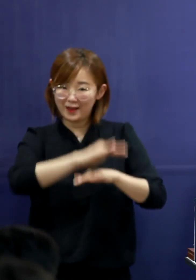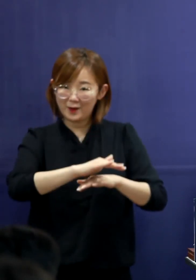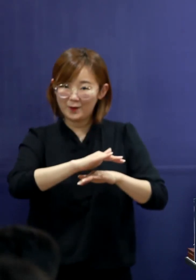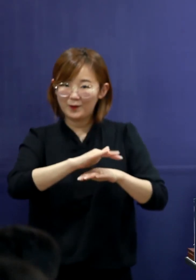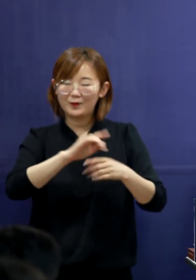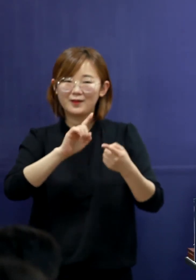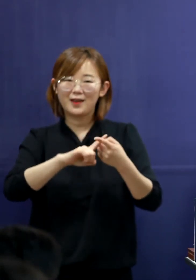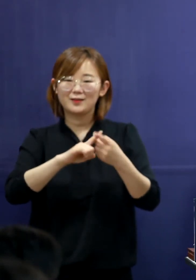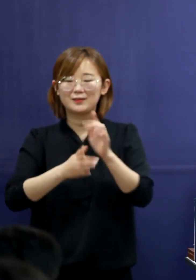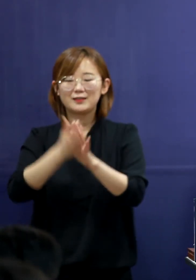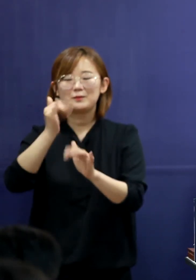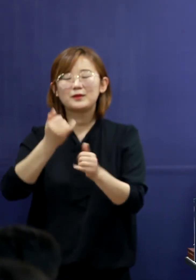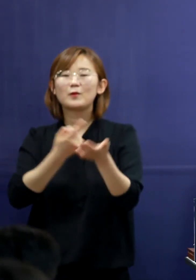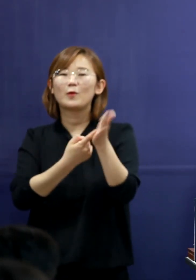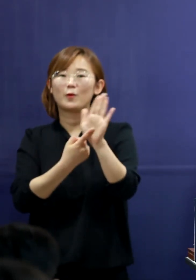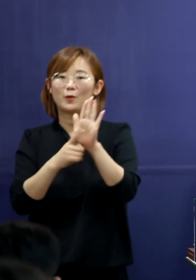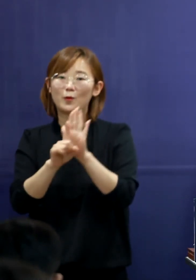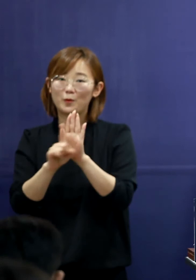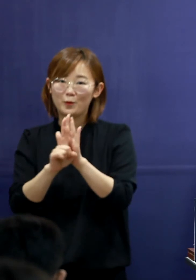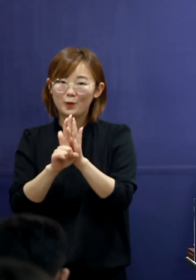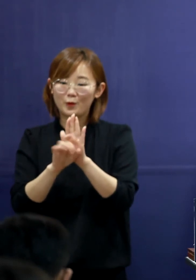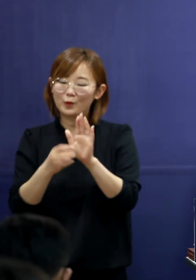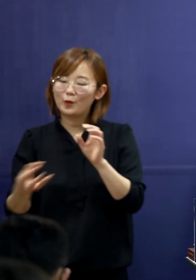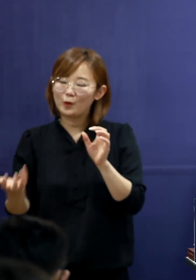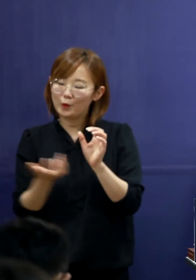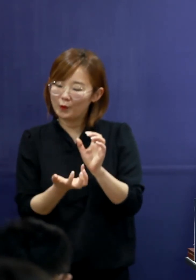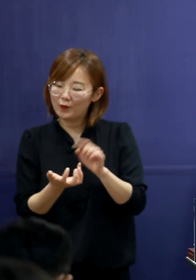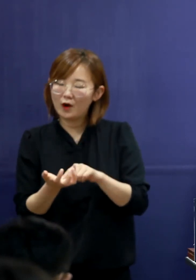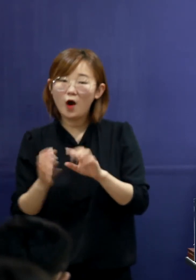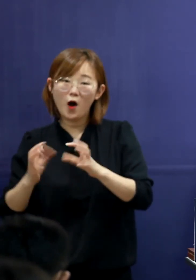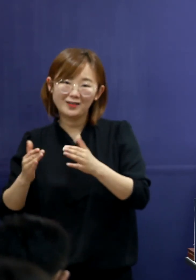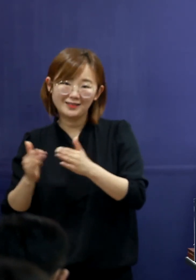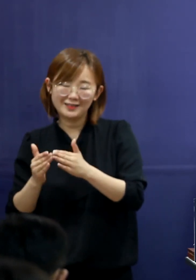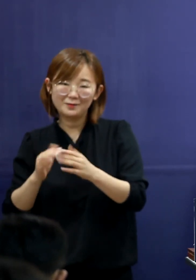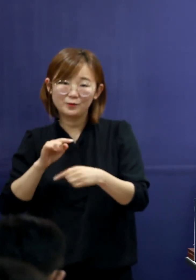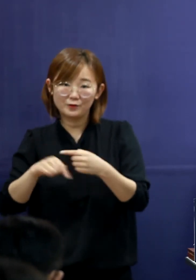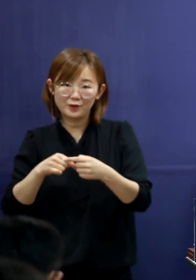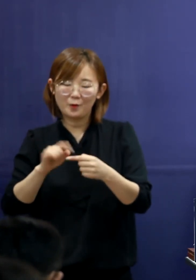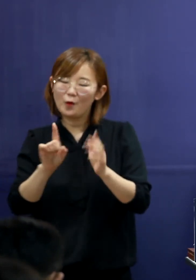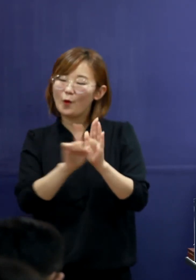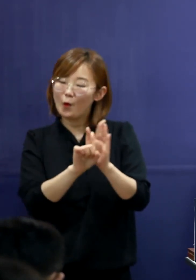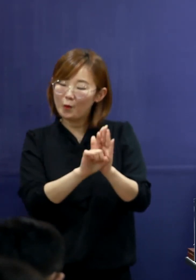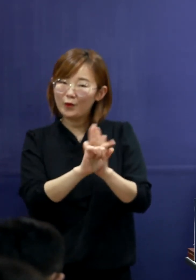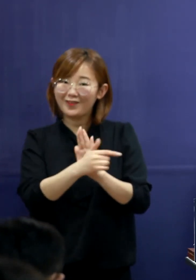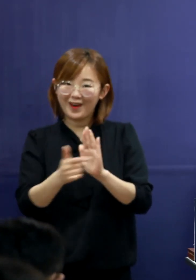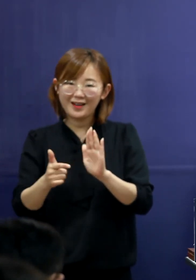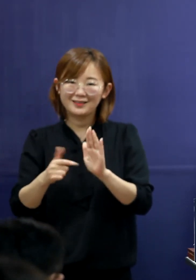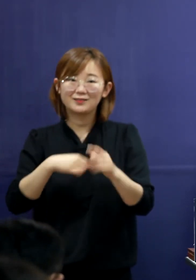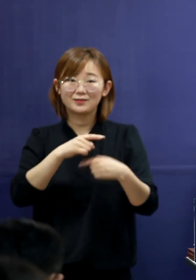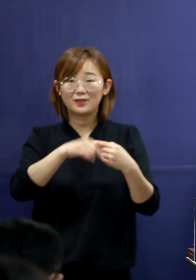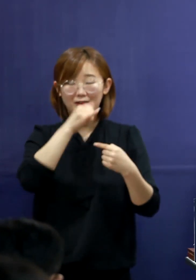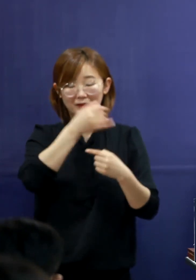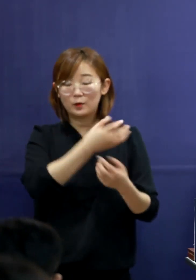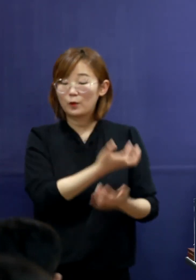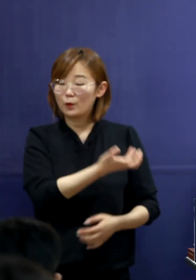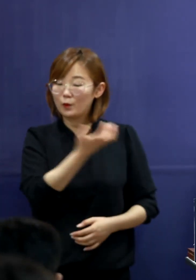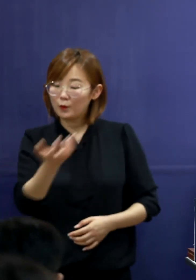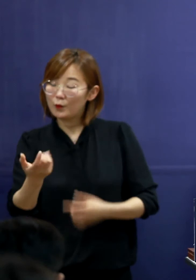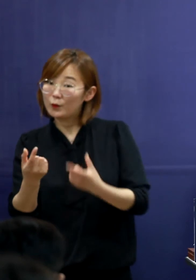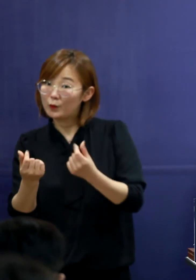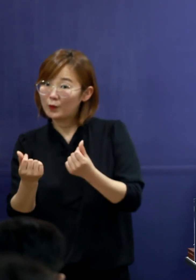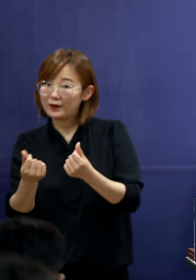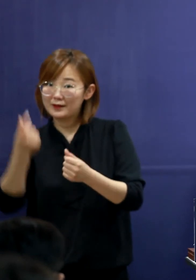개방하고 한쪽은 이제 어린이집으로도 운영이 되고 기도하고 전시관으로 운영되는데 같은 의미로 보면